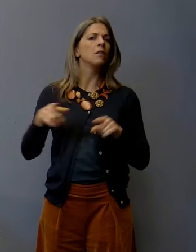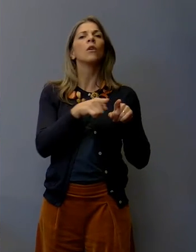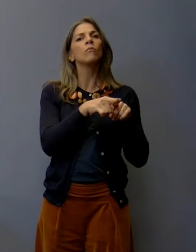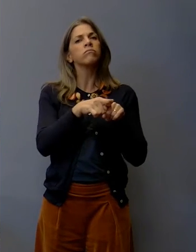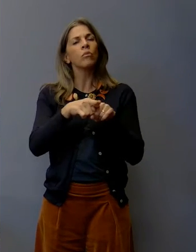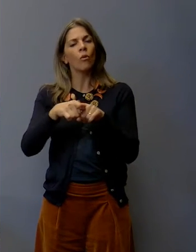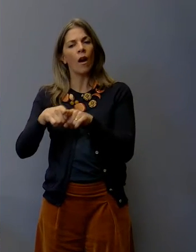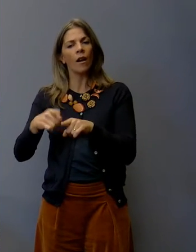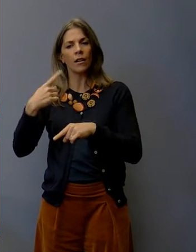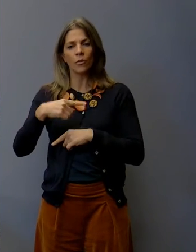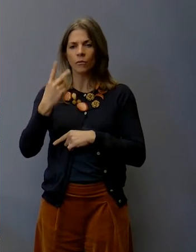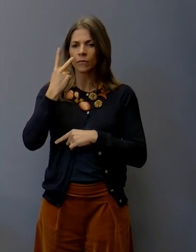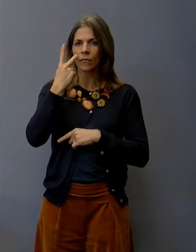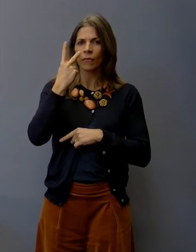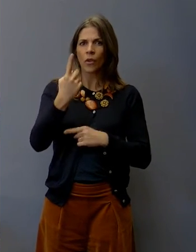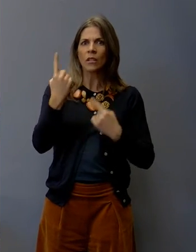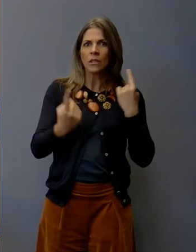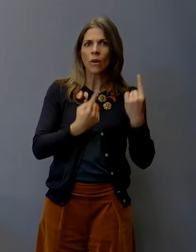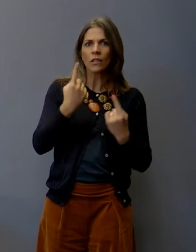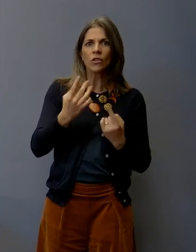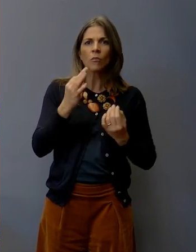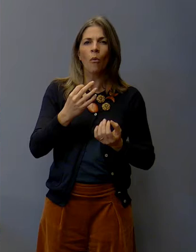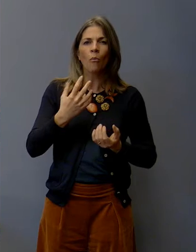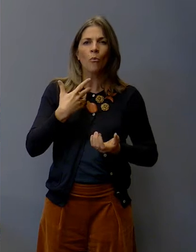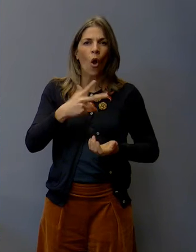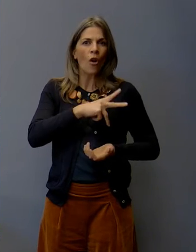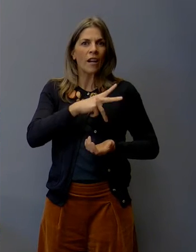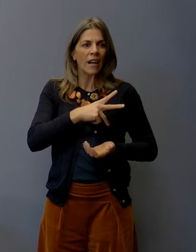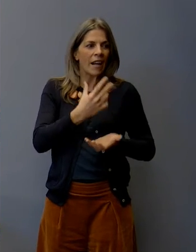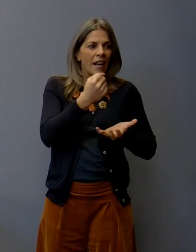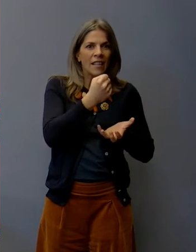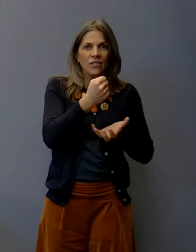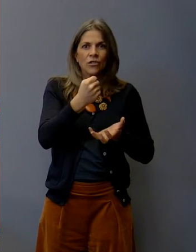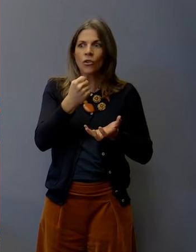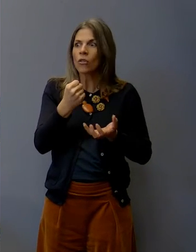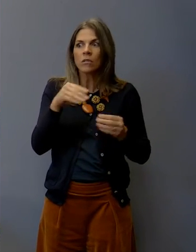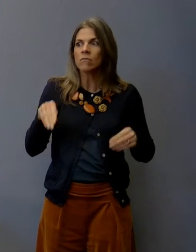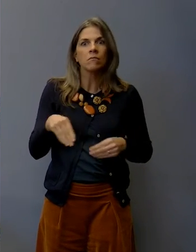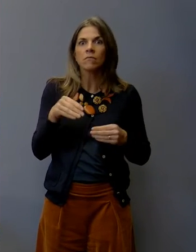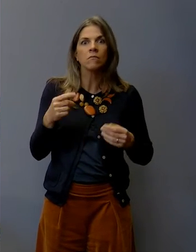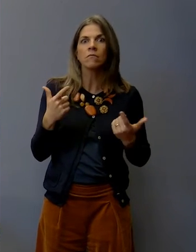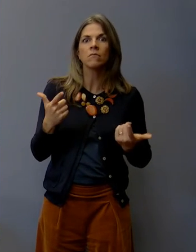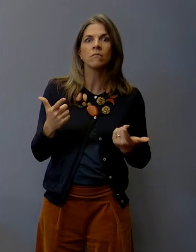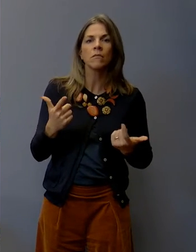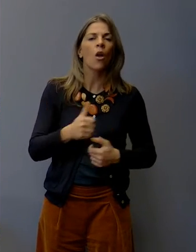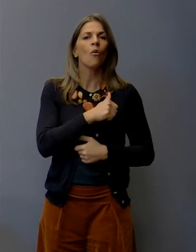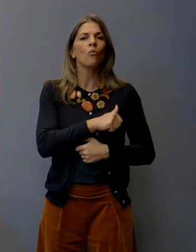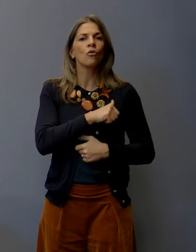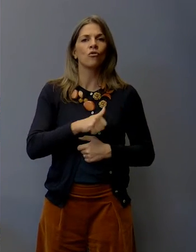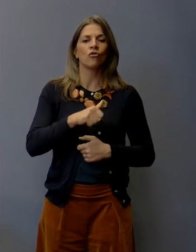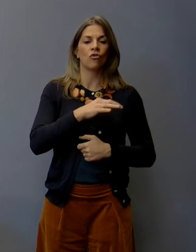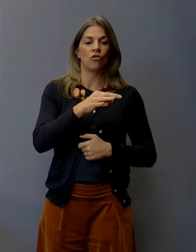situazione che le risorse non ci sono proprio non ci sono proprio il municipio 6 di the